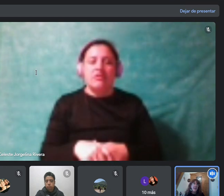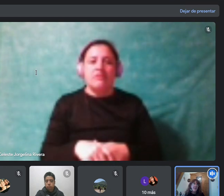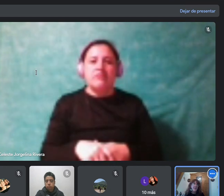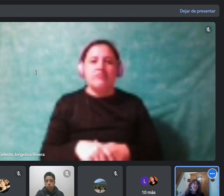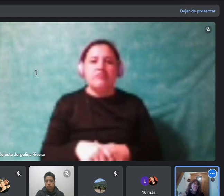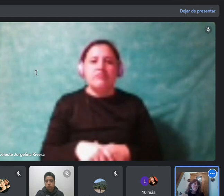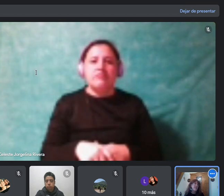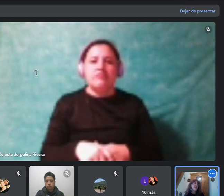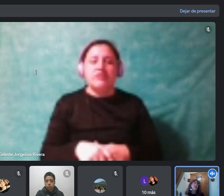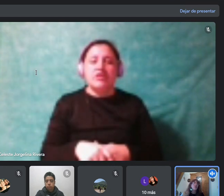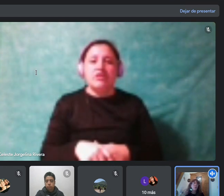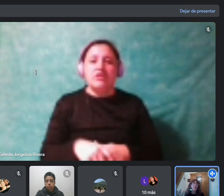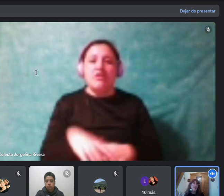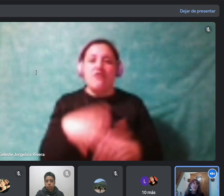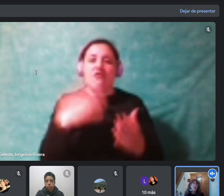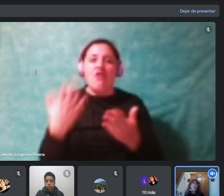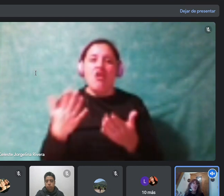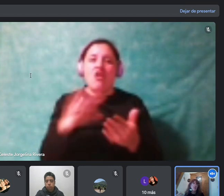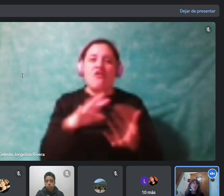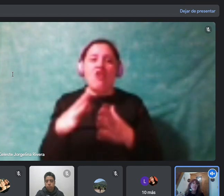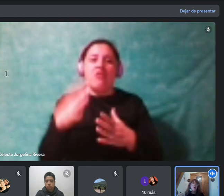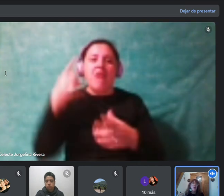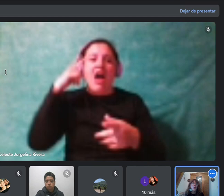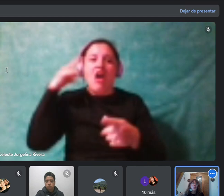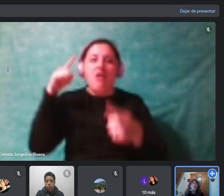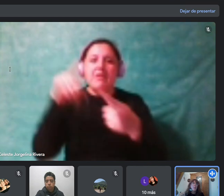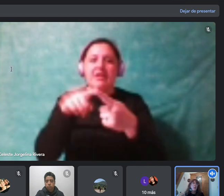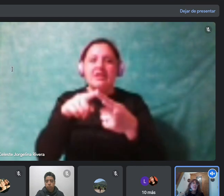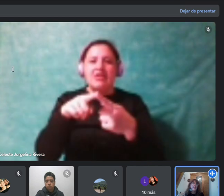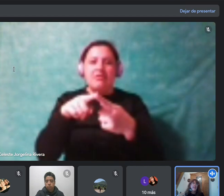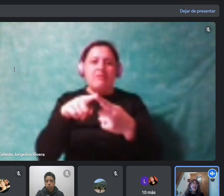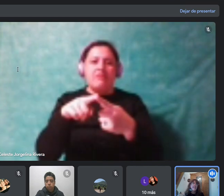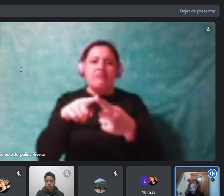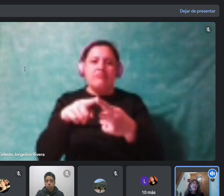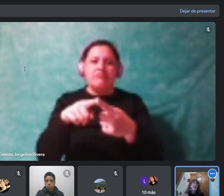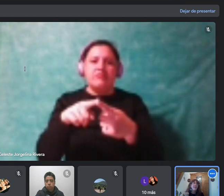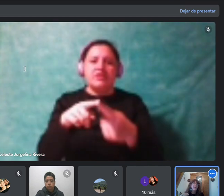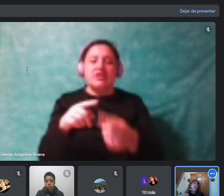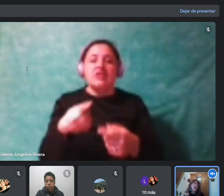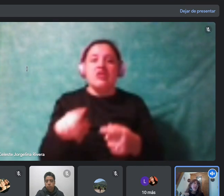apuntar, tener como objetivo. Entonces, otras políticas,